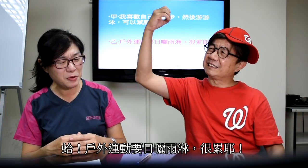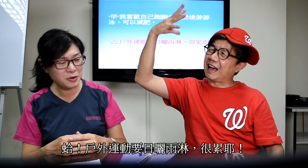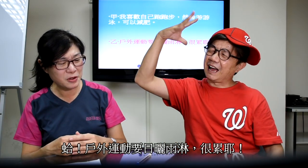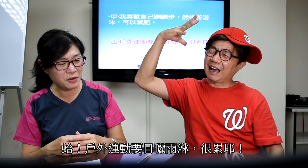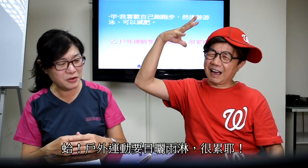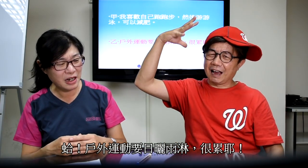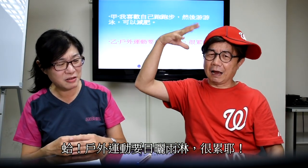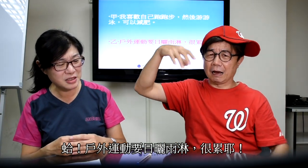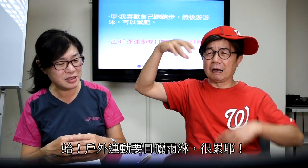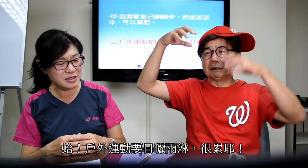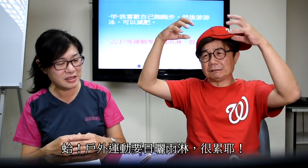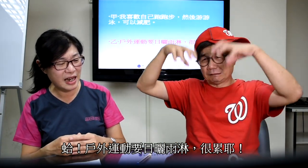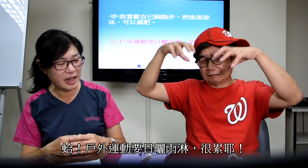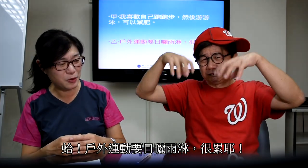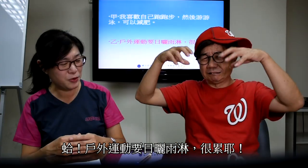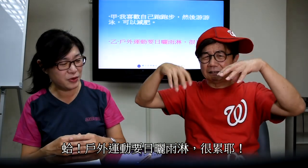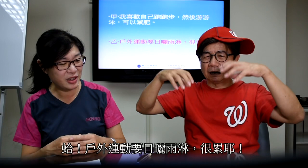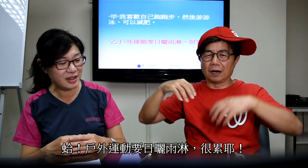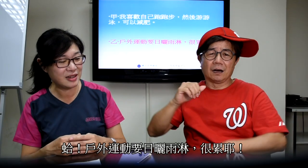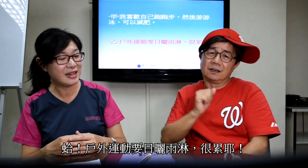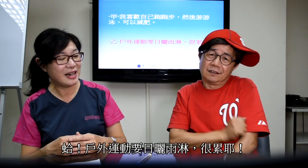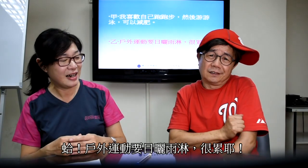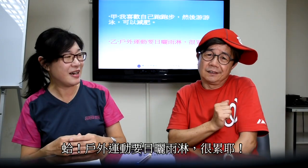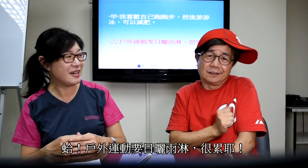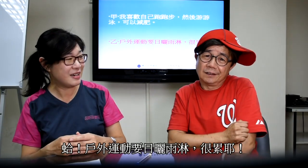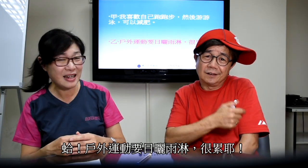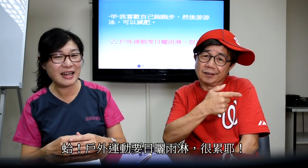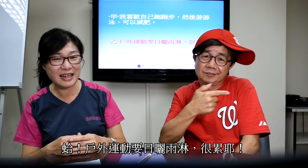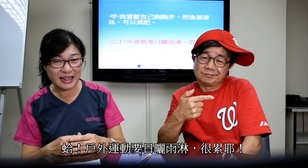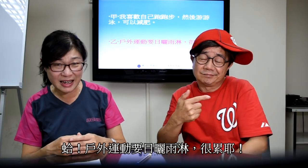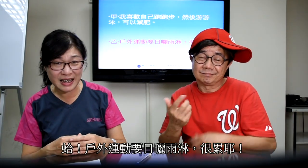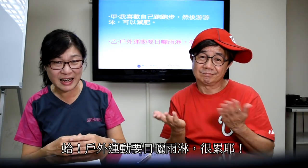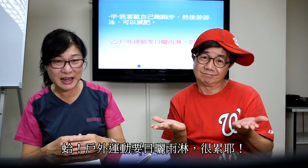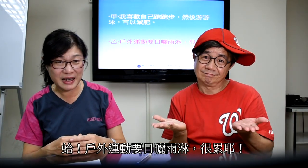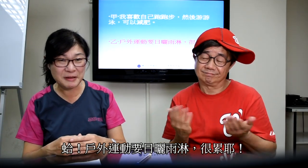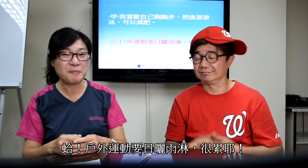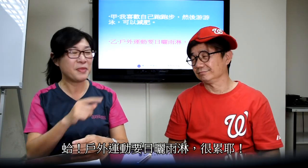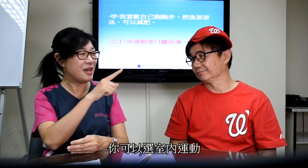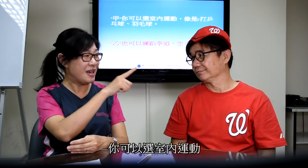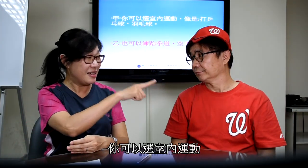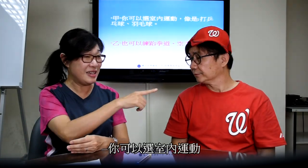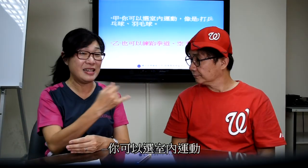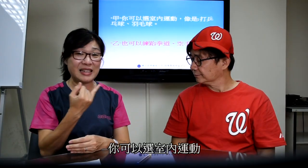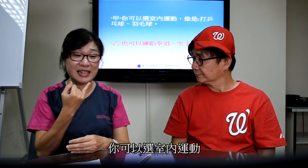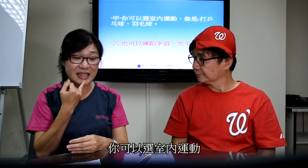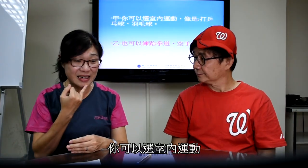运动要日晒雨淋，很累耶，你可